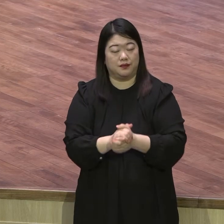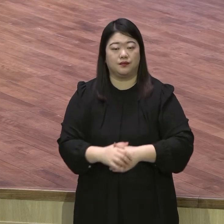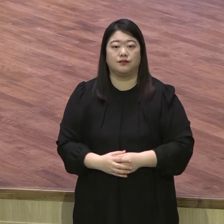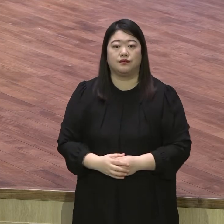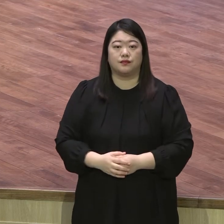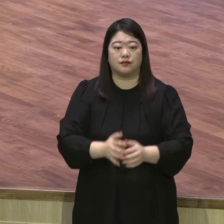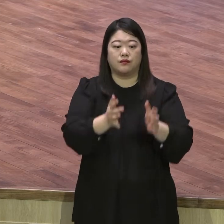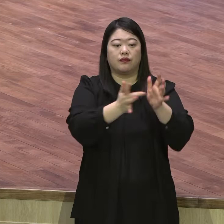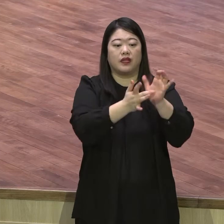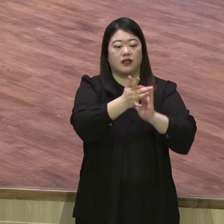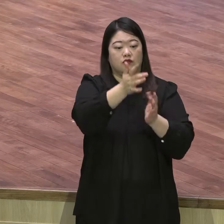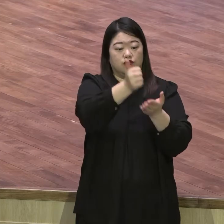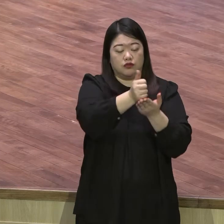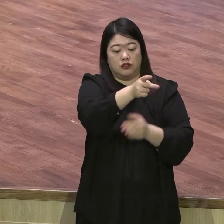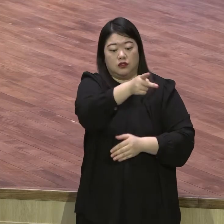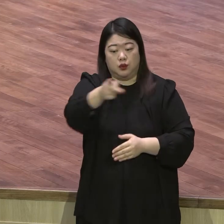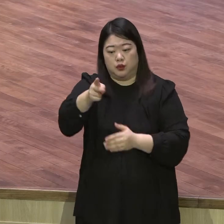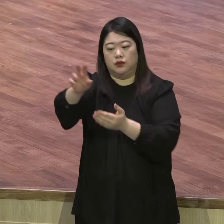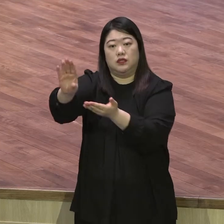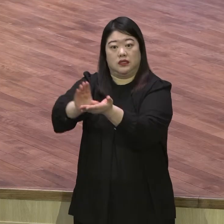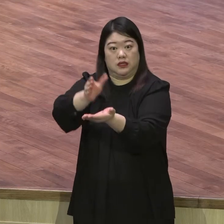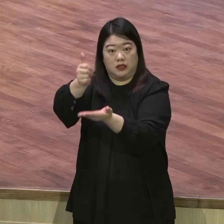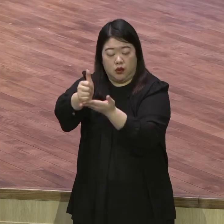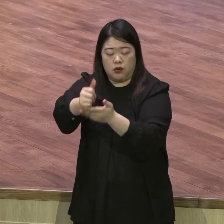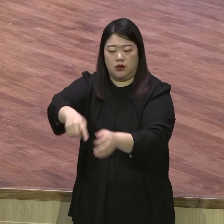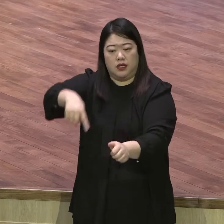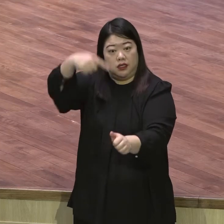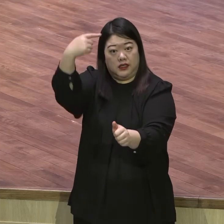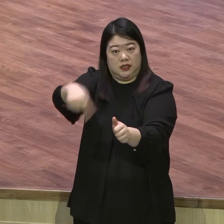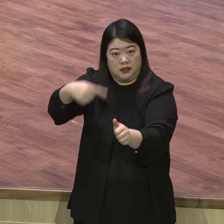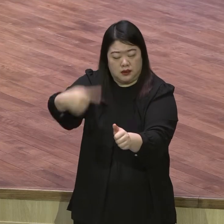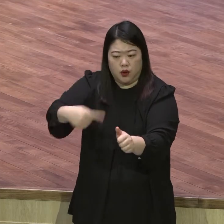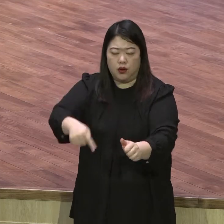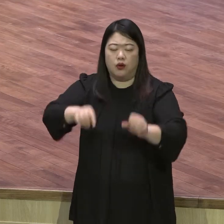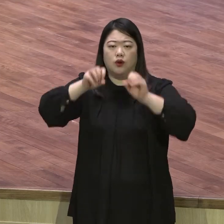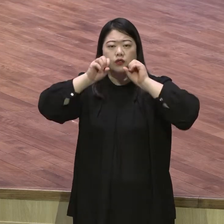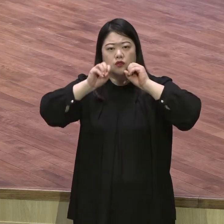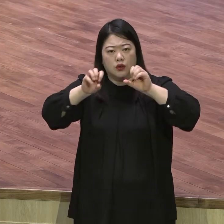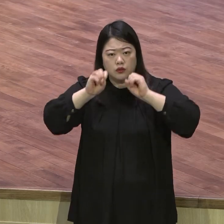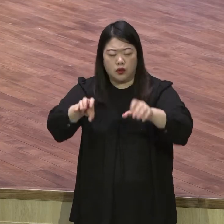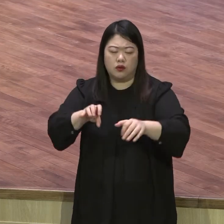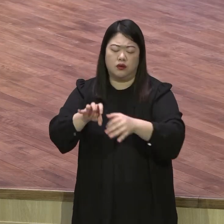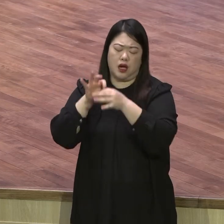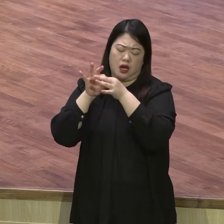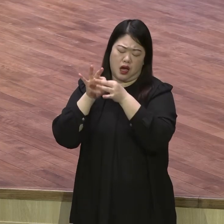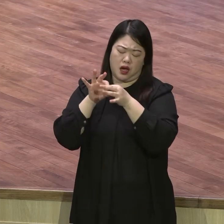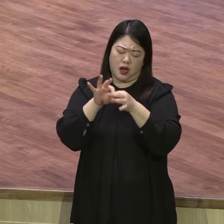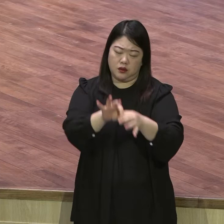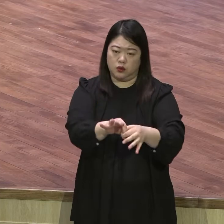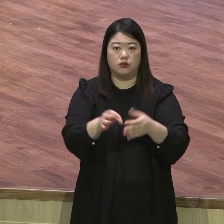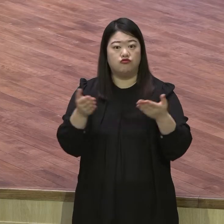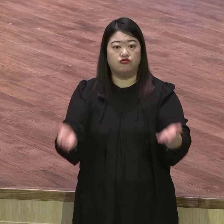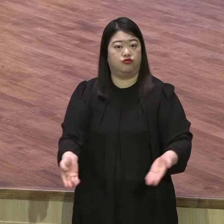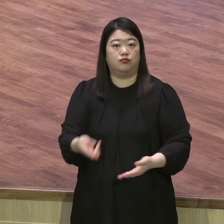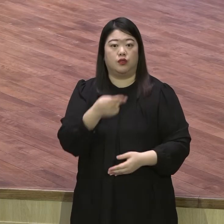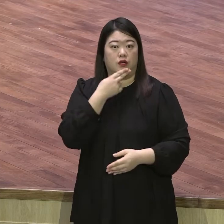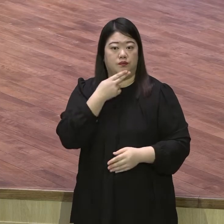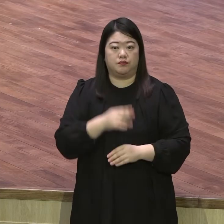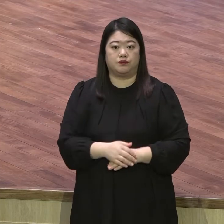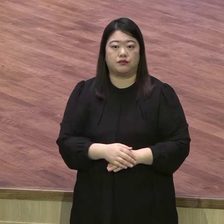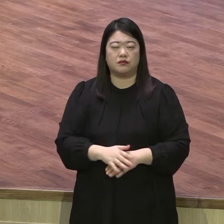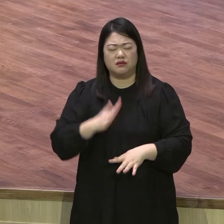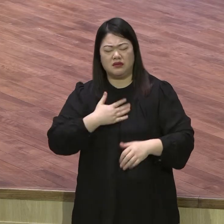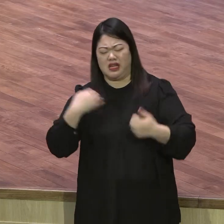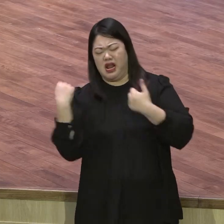예수는 그리스도라고. 가르치기와 전도하기를 그치지 아니하니라. 핍박을 받으면서